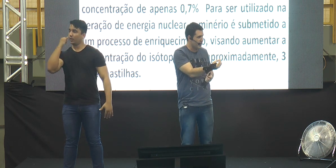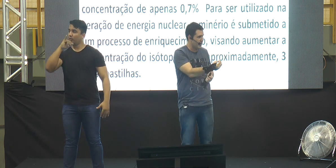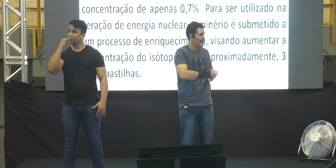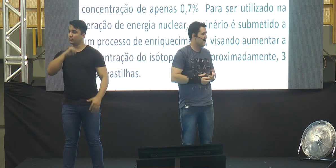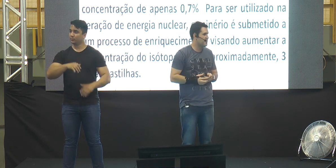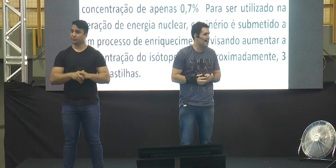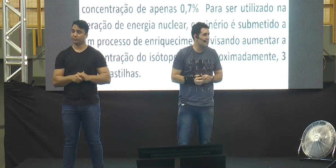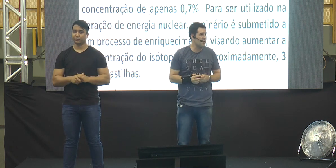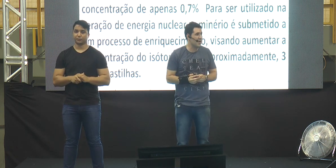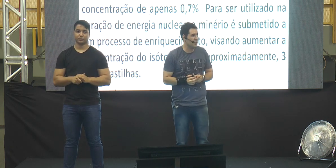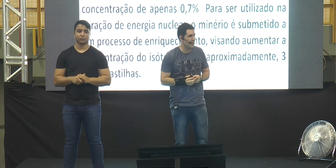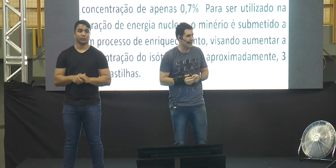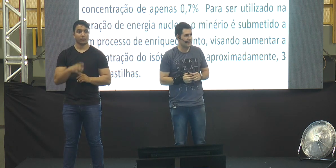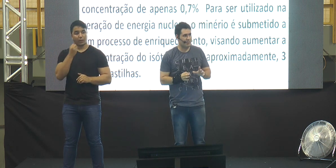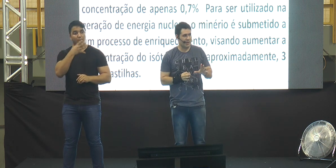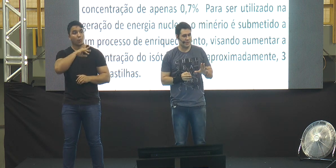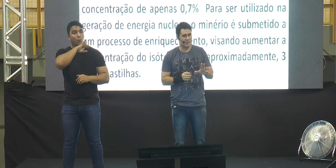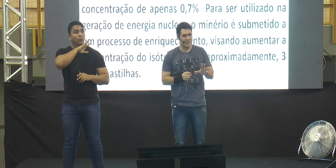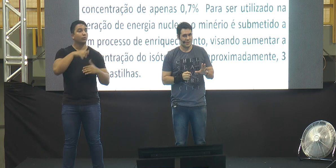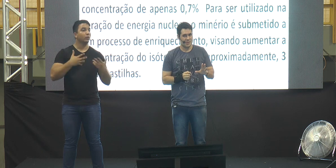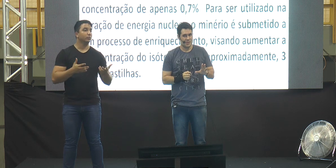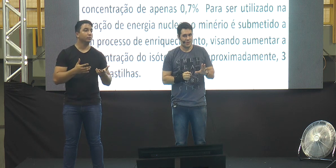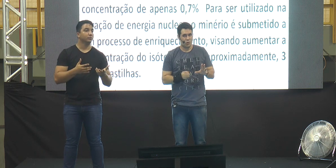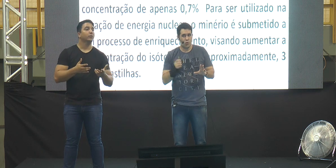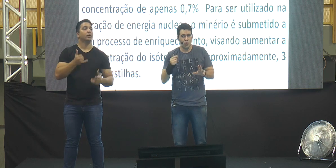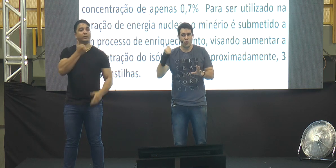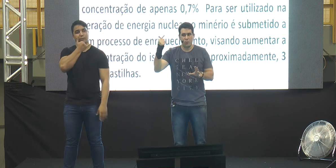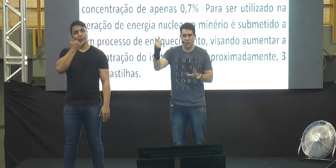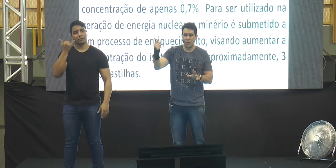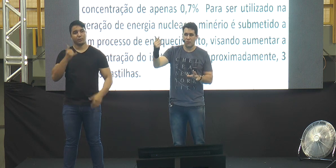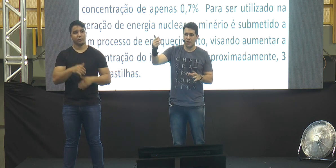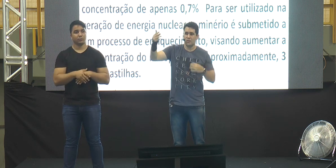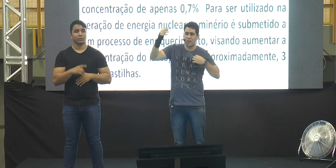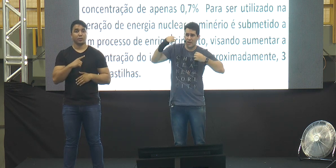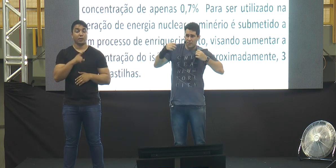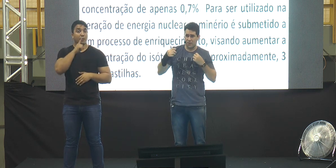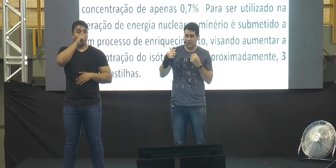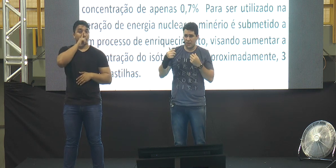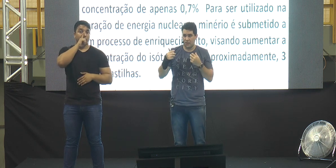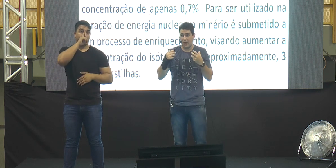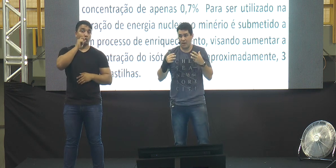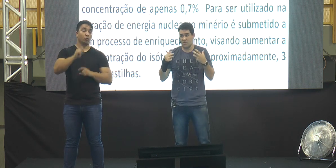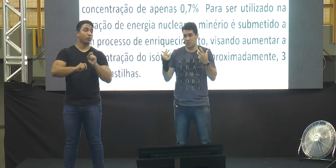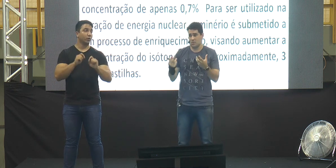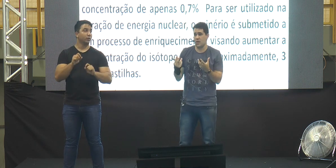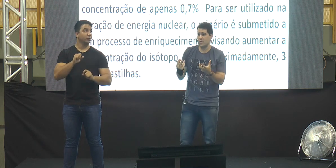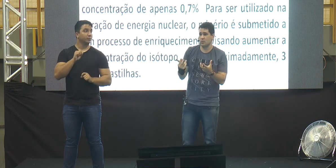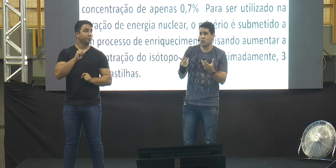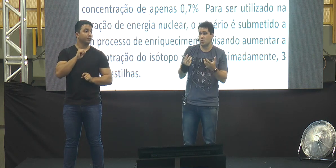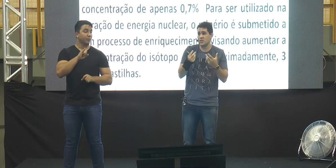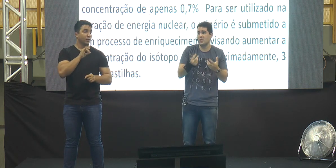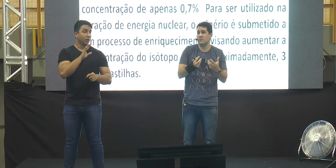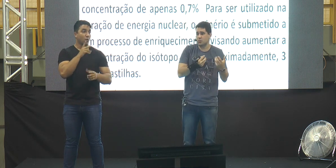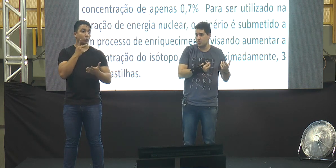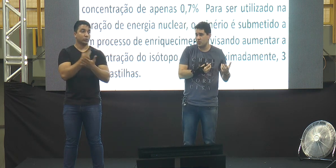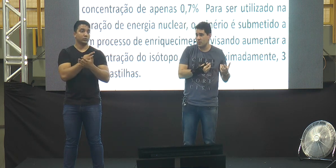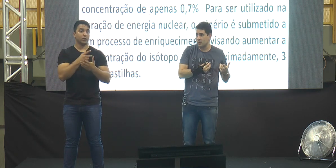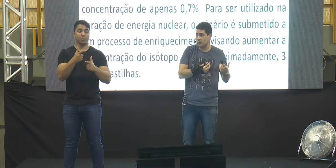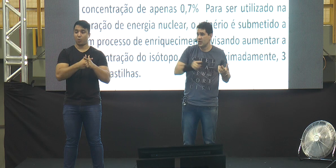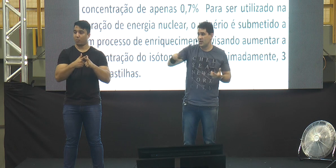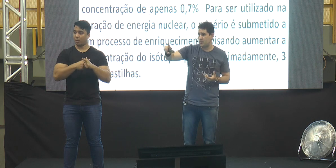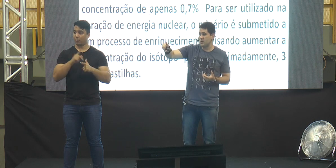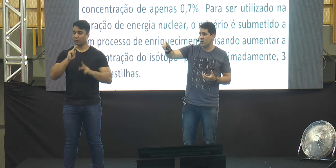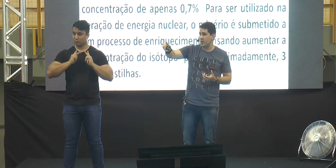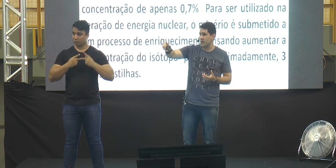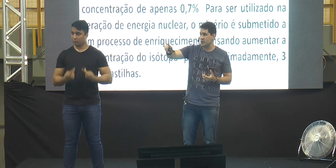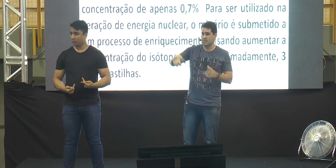combustível nuclear. Isso é bom ou é ruim? Depende. O único perigo que ele gera para a gente é a emissão de radiações nocivas para o ser